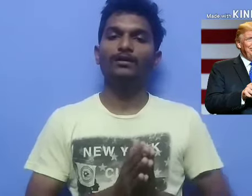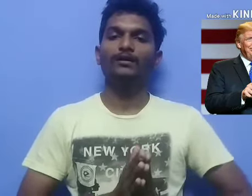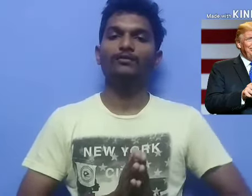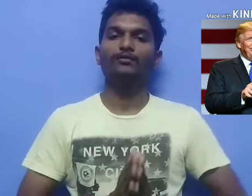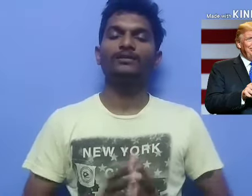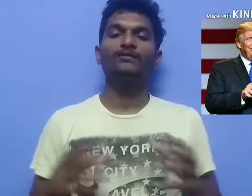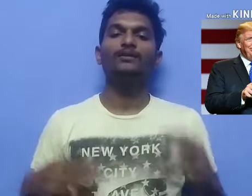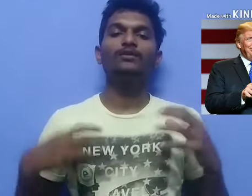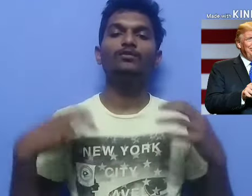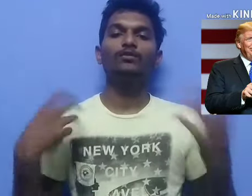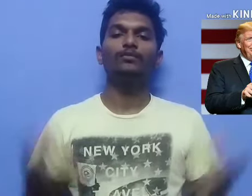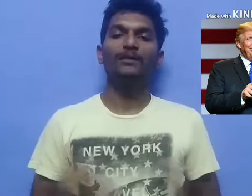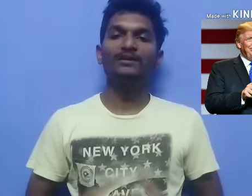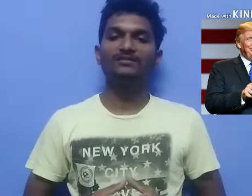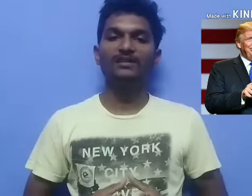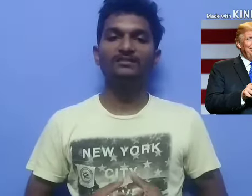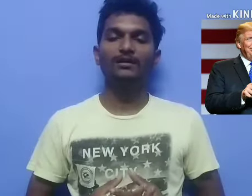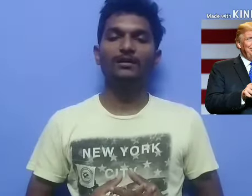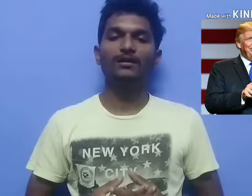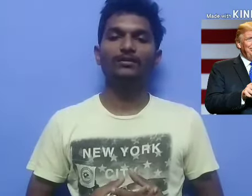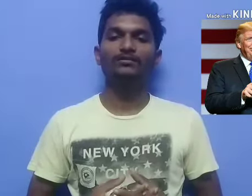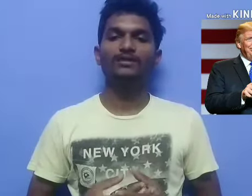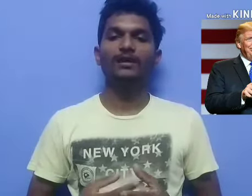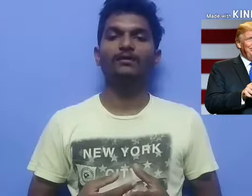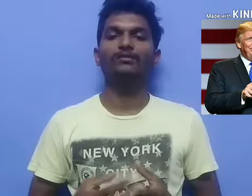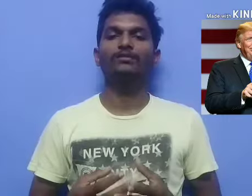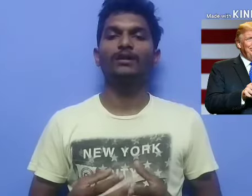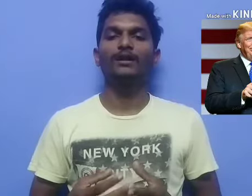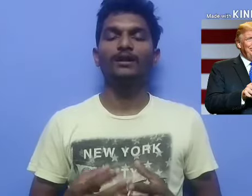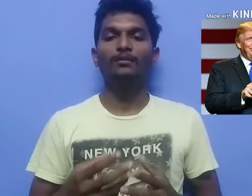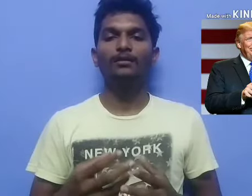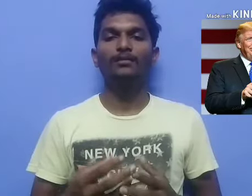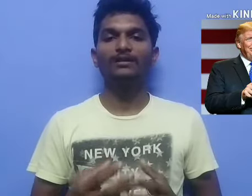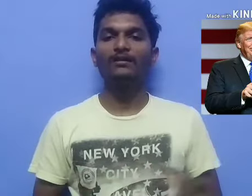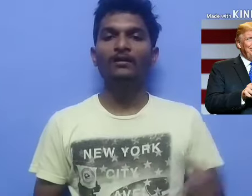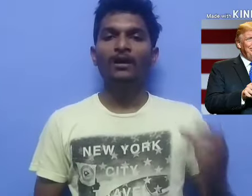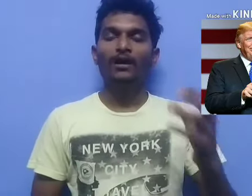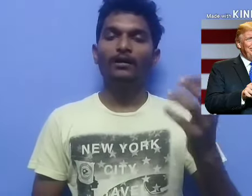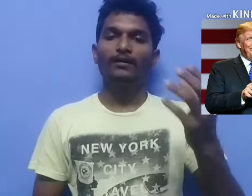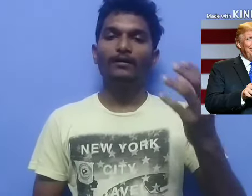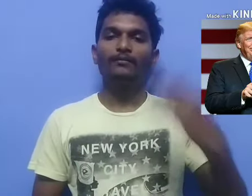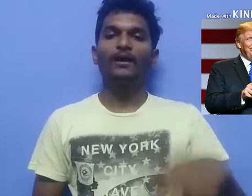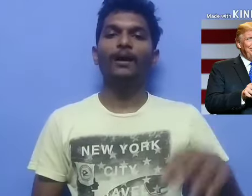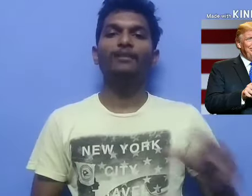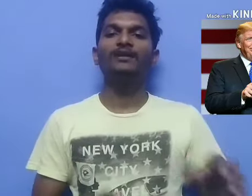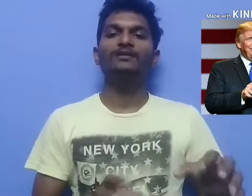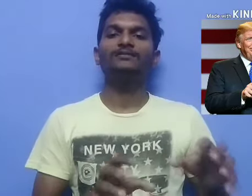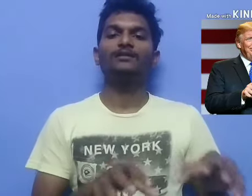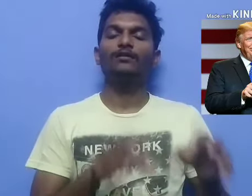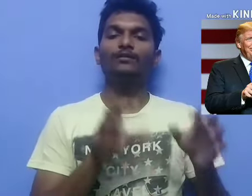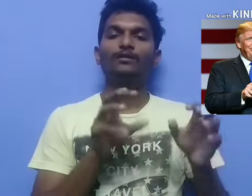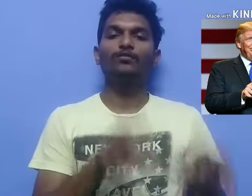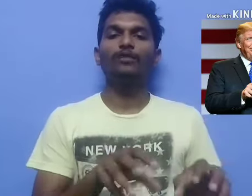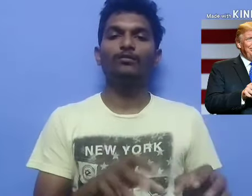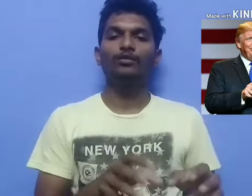கொடுத்துருக்காங்க அப்படின்னு பார்த்தீங்கன்னா, வந்தவொன்னே ஒரு பெரிய சேஞ்ச் யூஎஸில் கொண்டு வந்திருக்காரு. என்ன அப்படின்னு பார்த்தீங்கன்னா அமெரிக்கன்ஸ்க்கு தான் வந்து முதல்